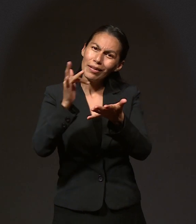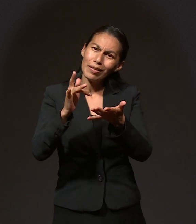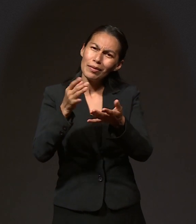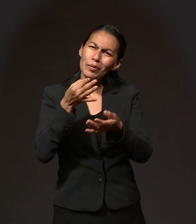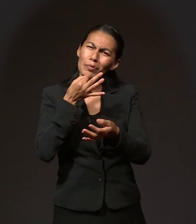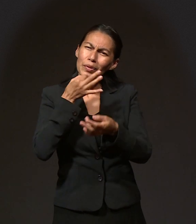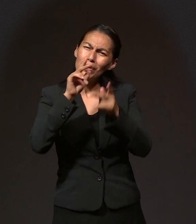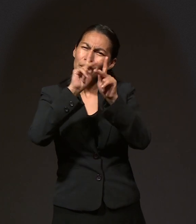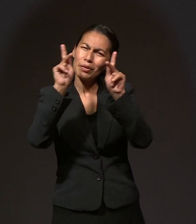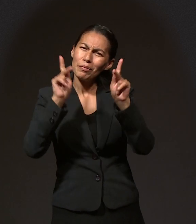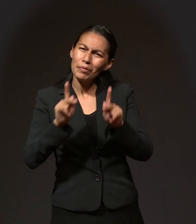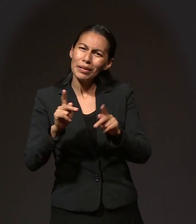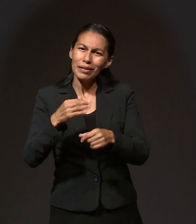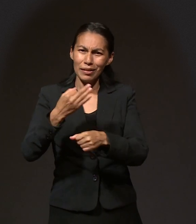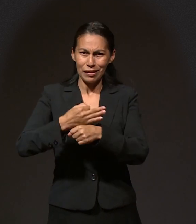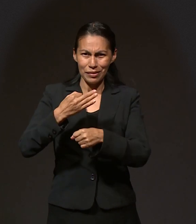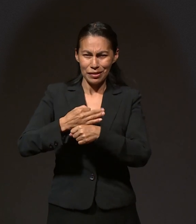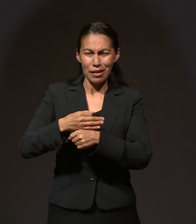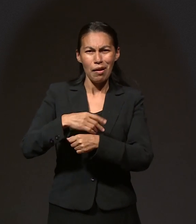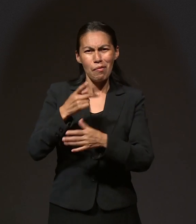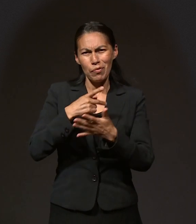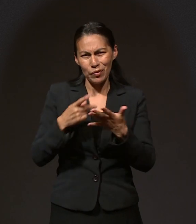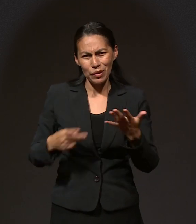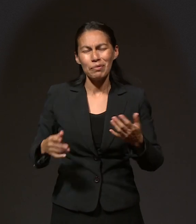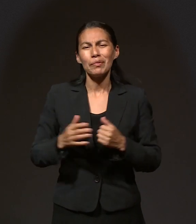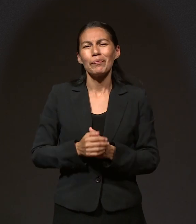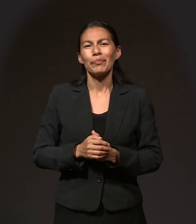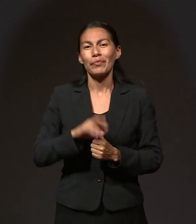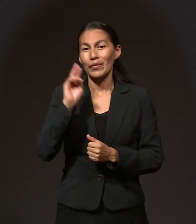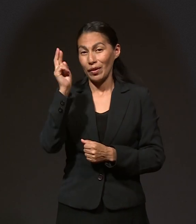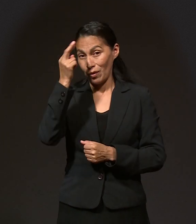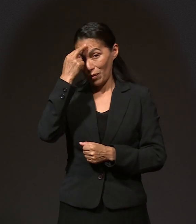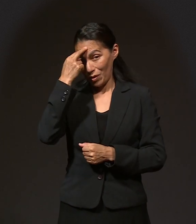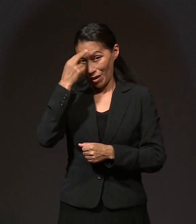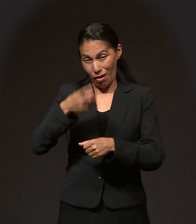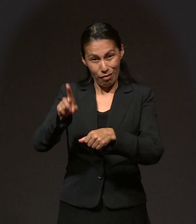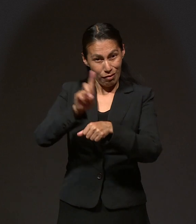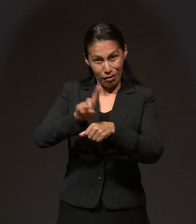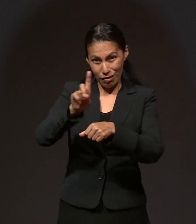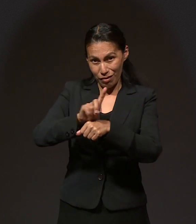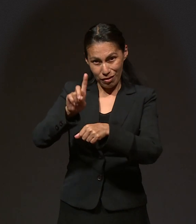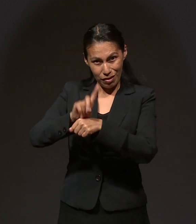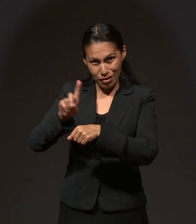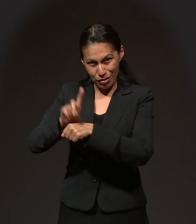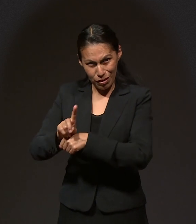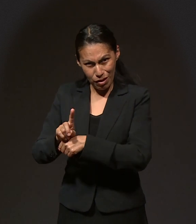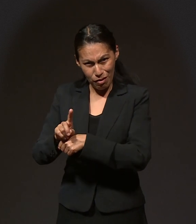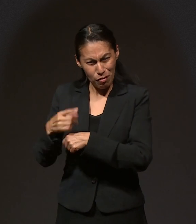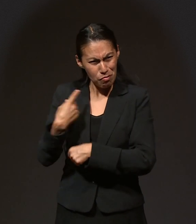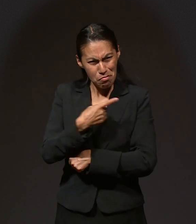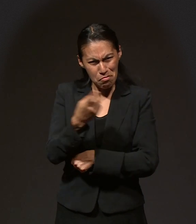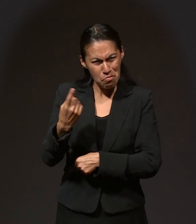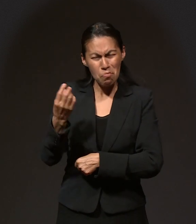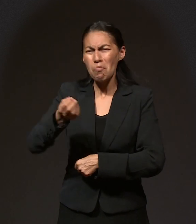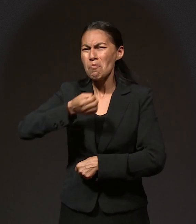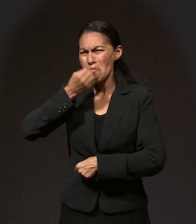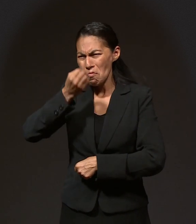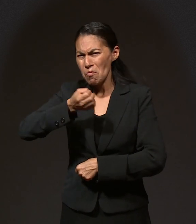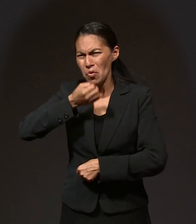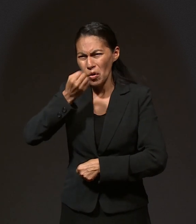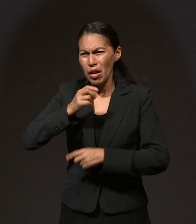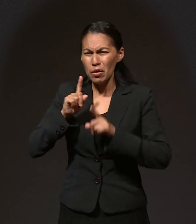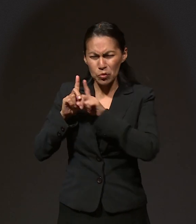estar un momento de paz en este programa. Recuerden, todos los días puedes